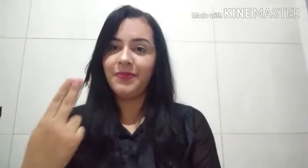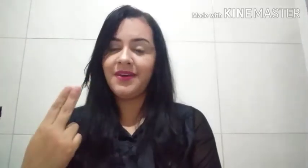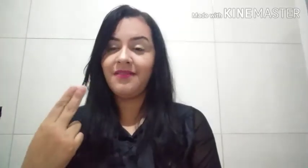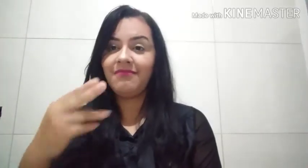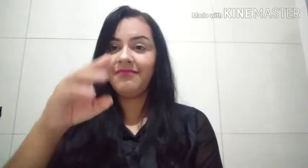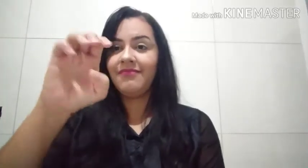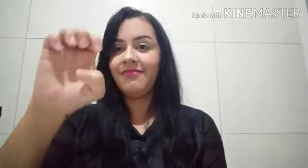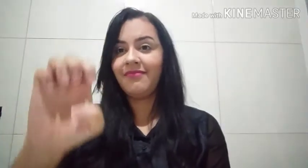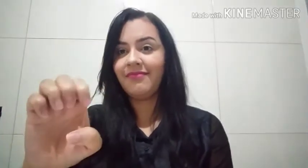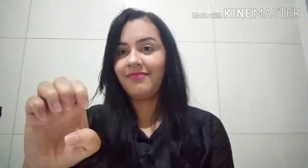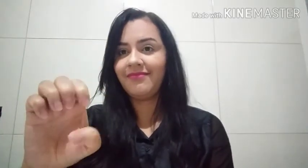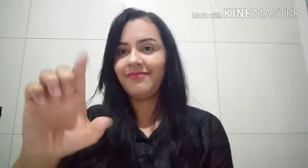nome